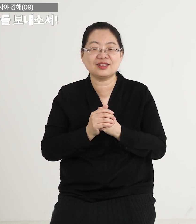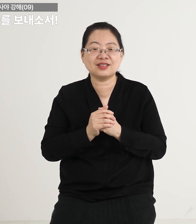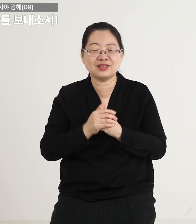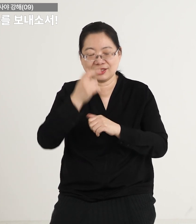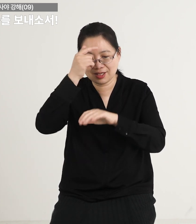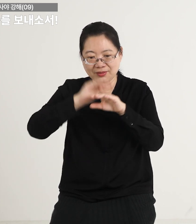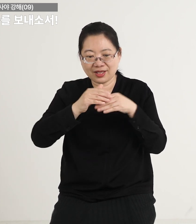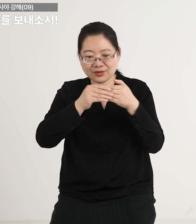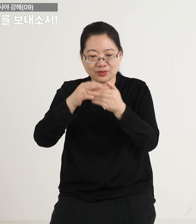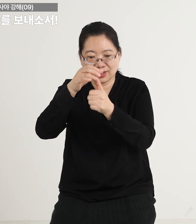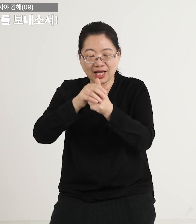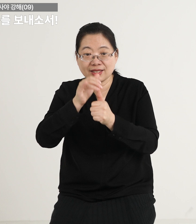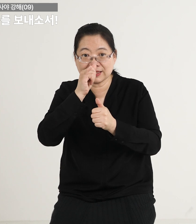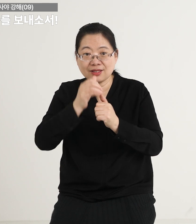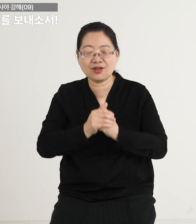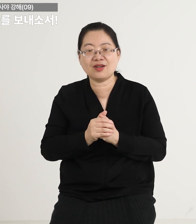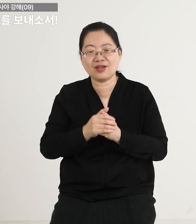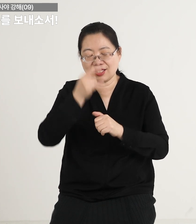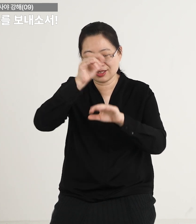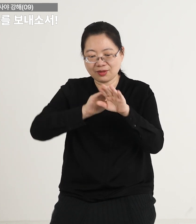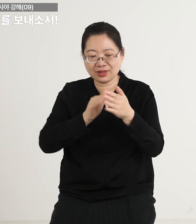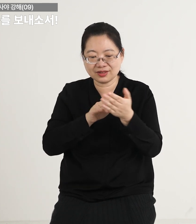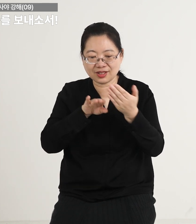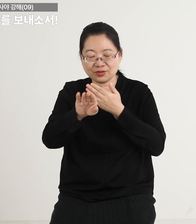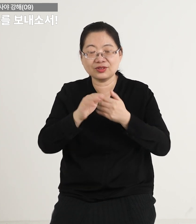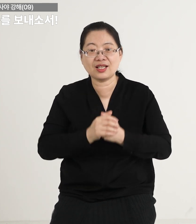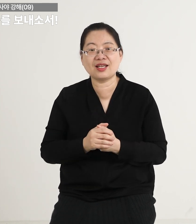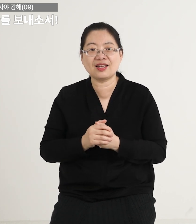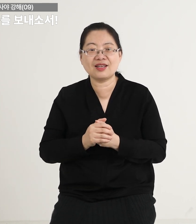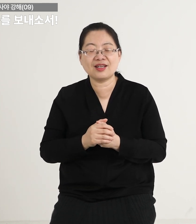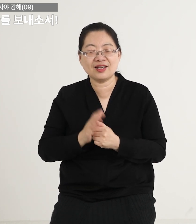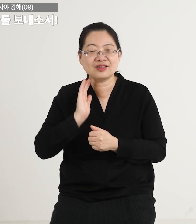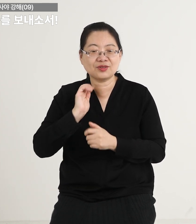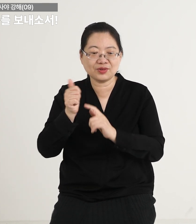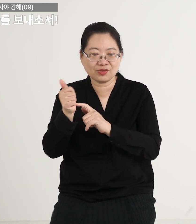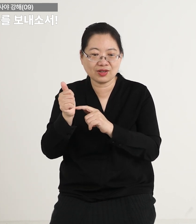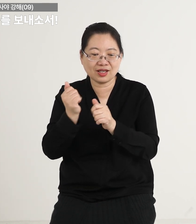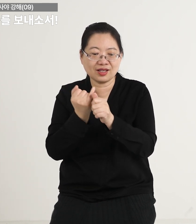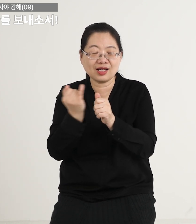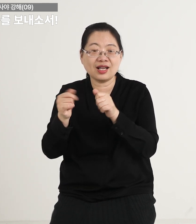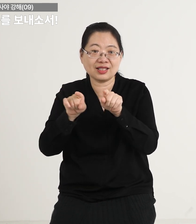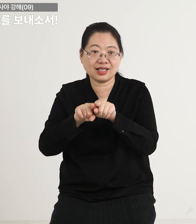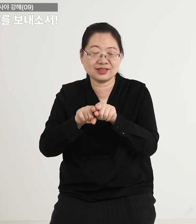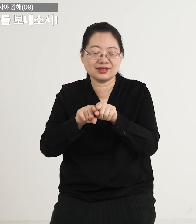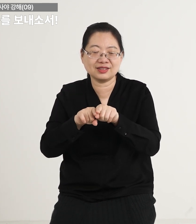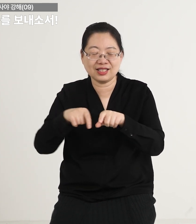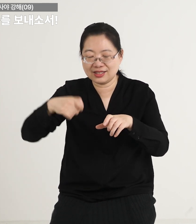이제 대통령하고 이제 같이 하는데